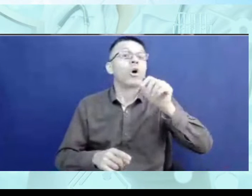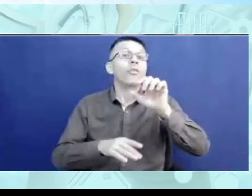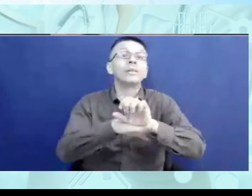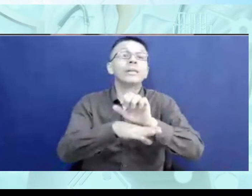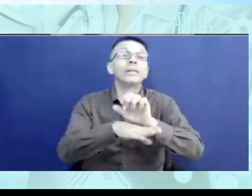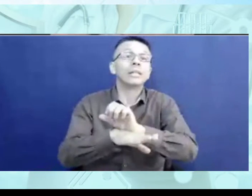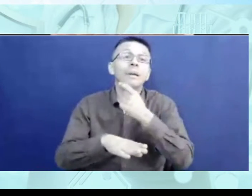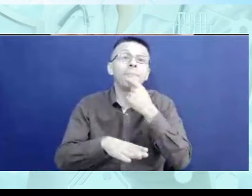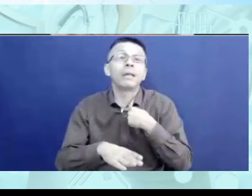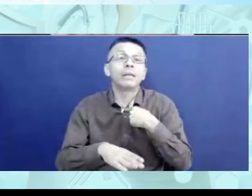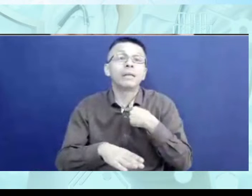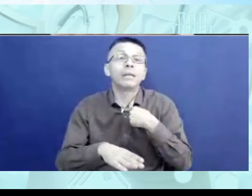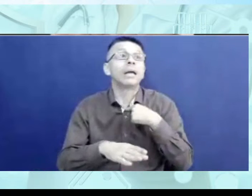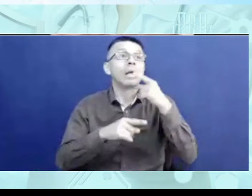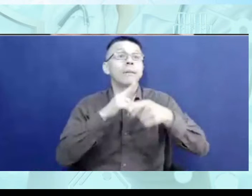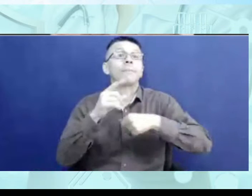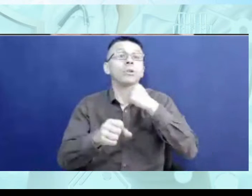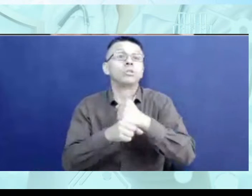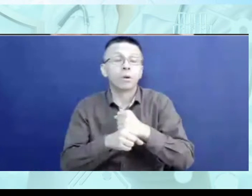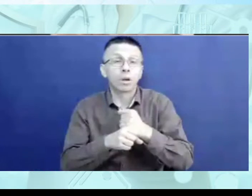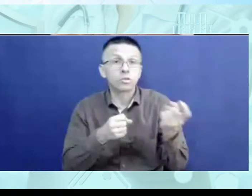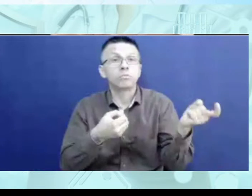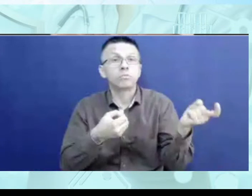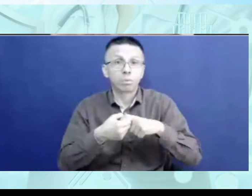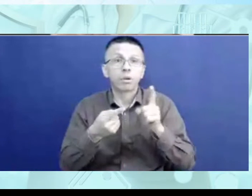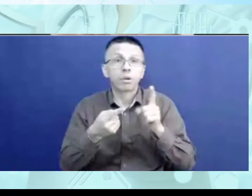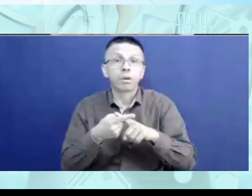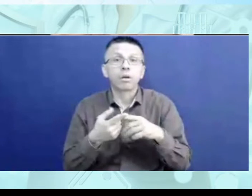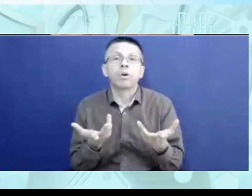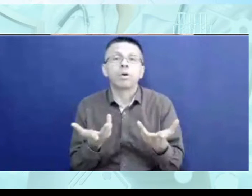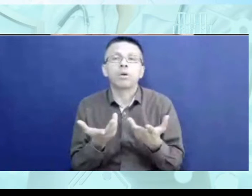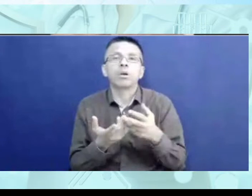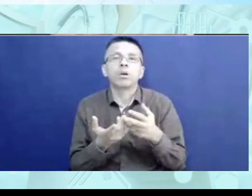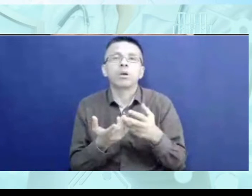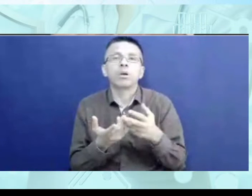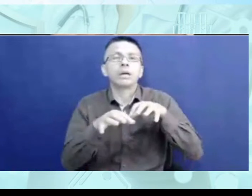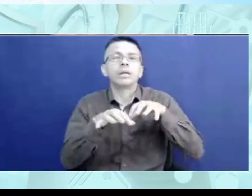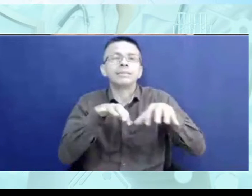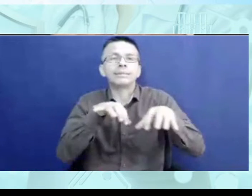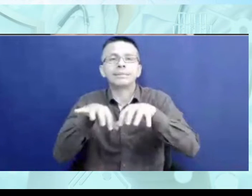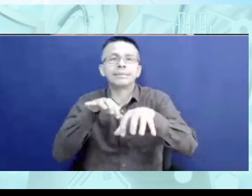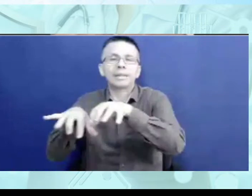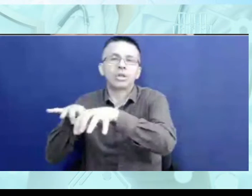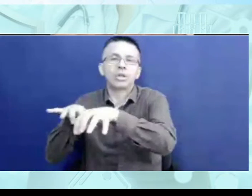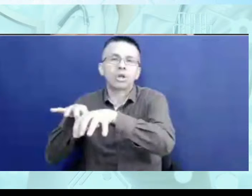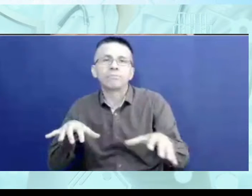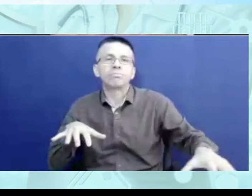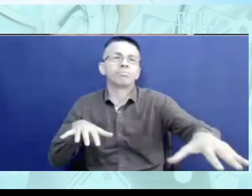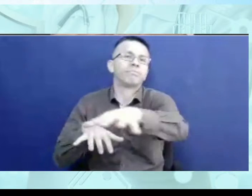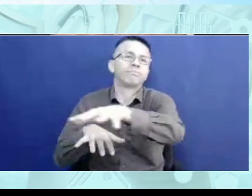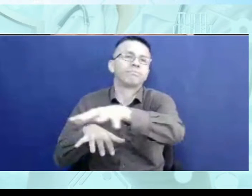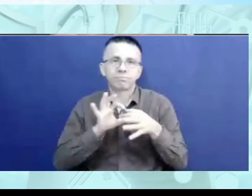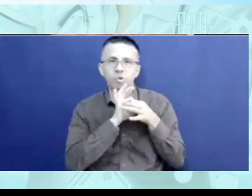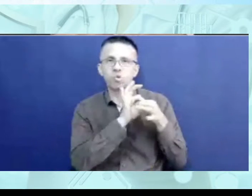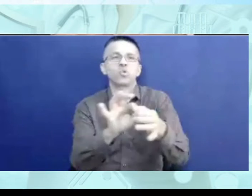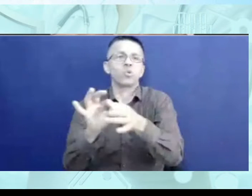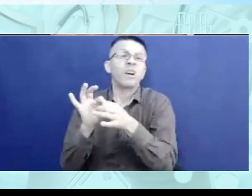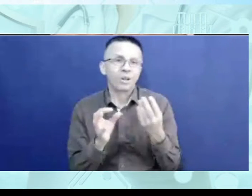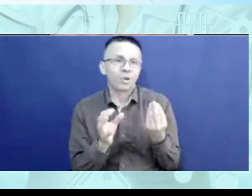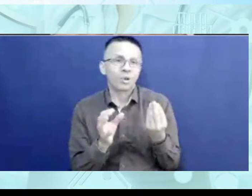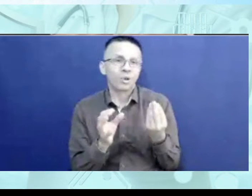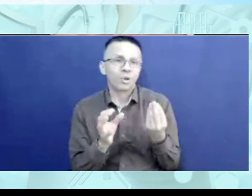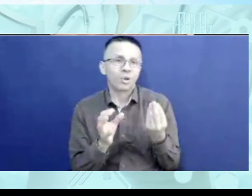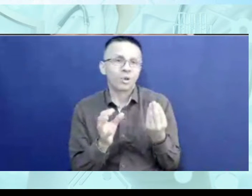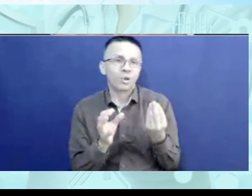el año entrante se vinculen, ¿cierto? Todos nuestros sectores que bien articula en nuestra consejería. Entonces, Pienso que